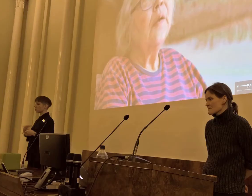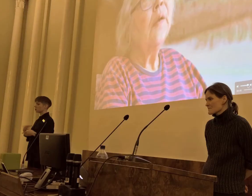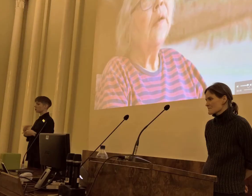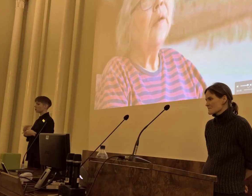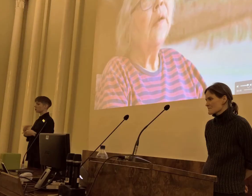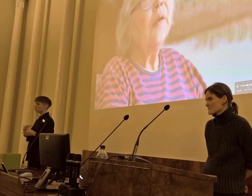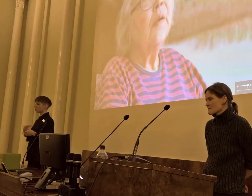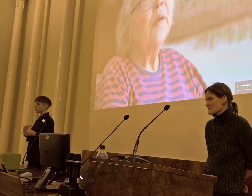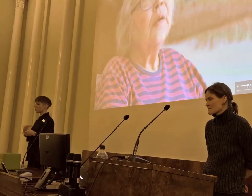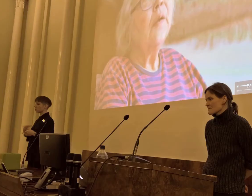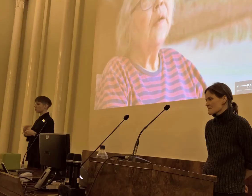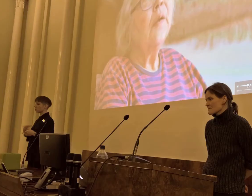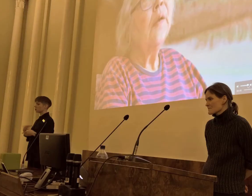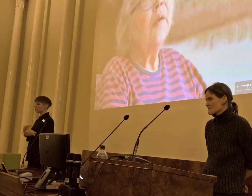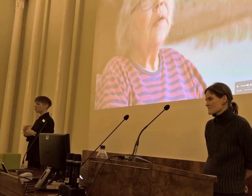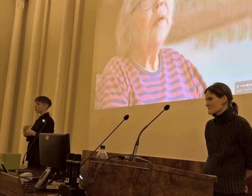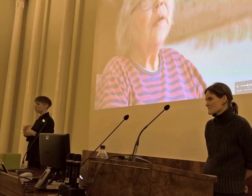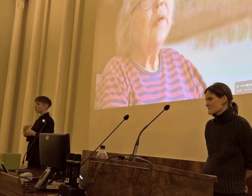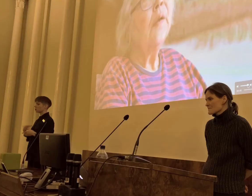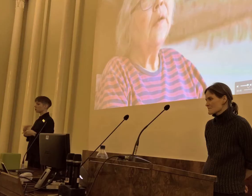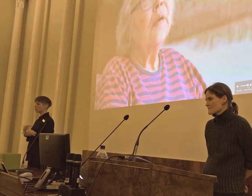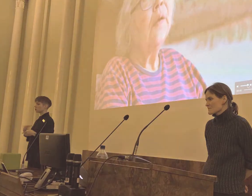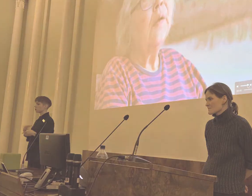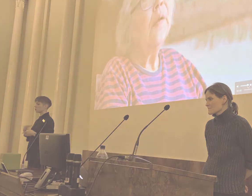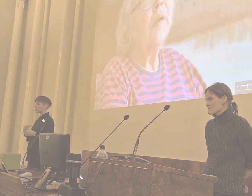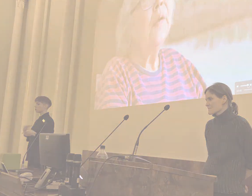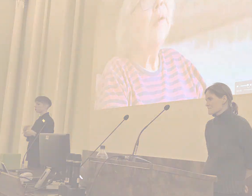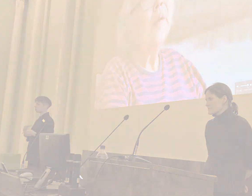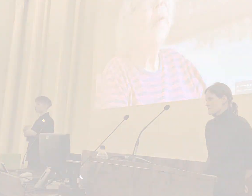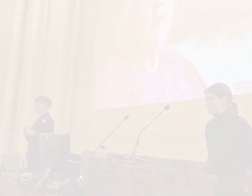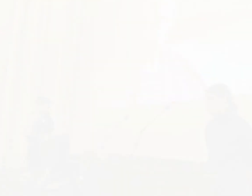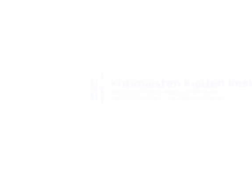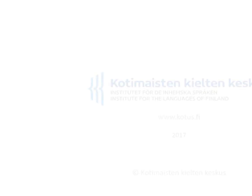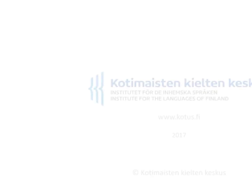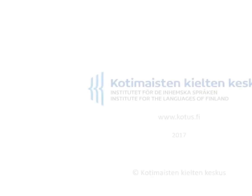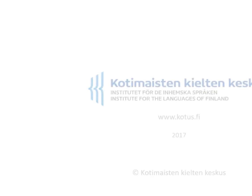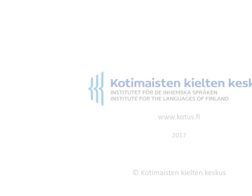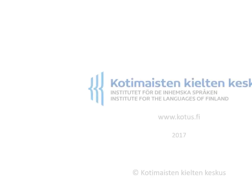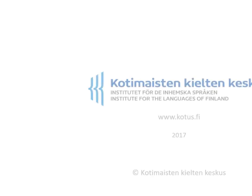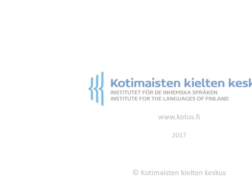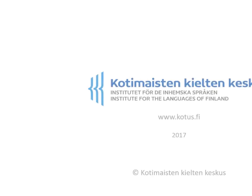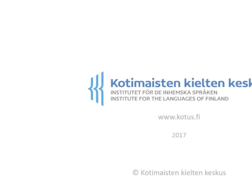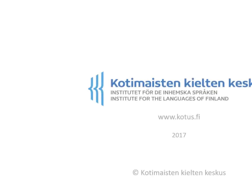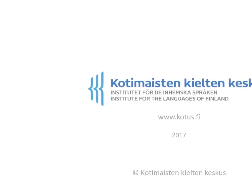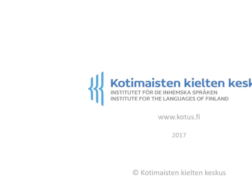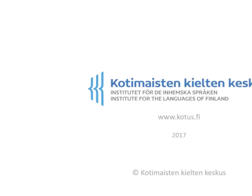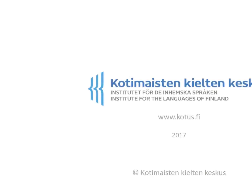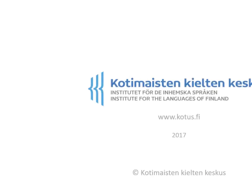Ja me poikkeamme, että jokaisella voi hämätä, voi entä jättää.